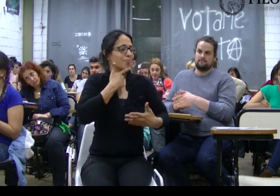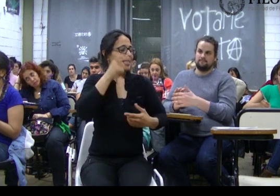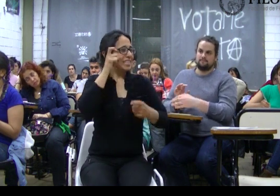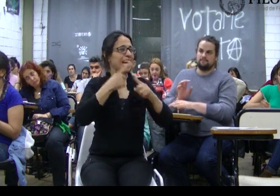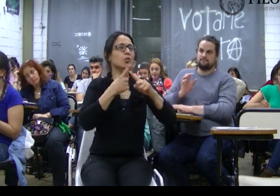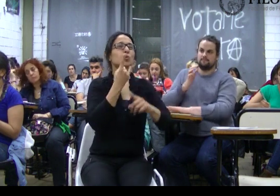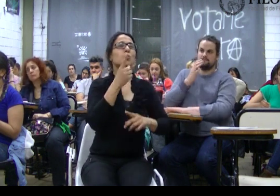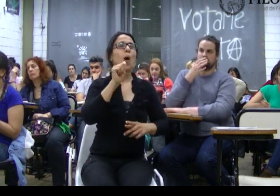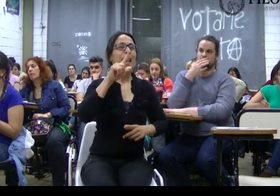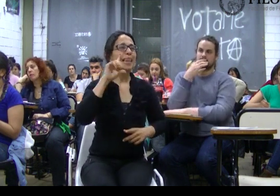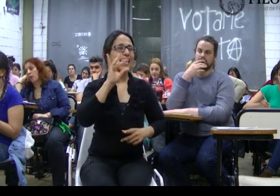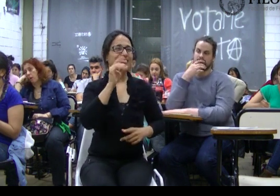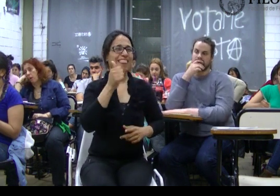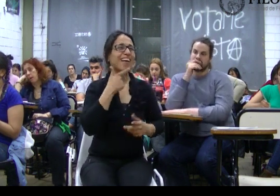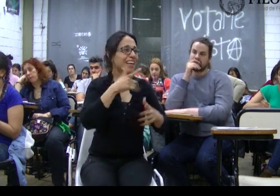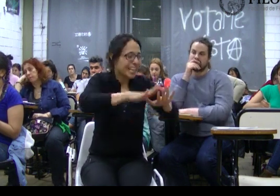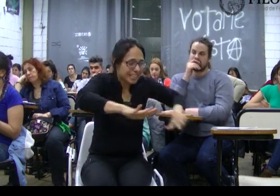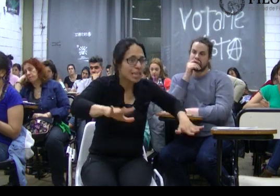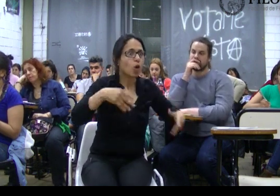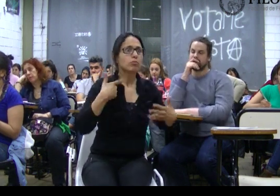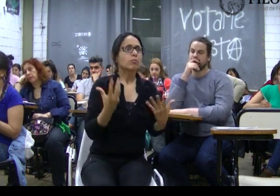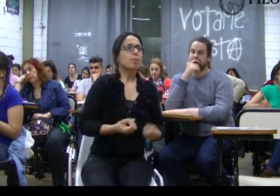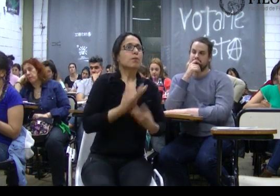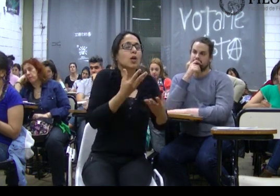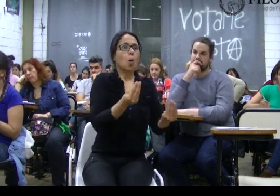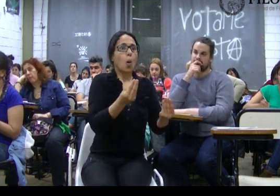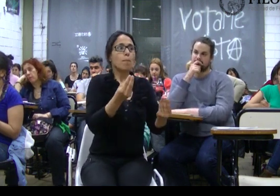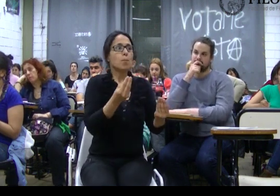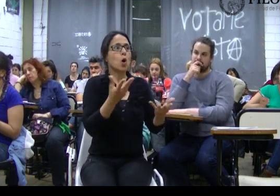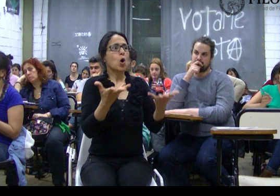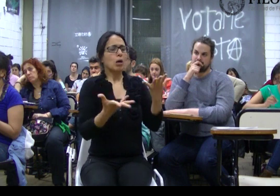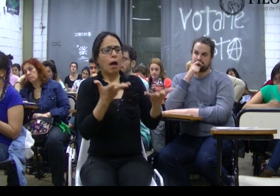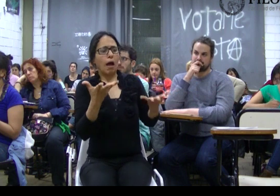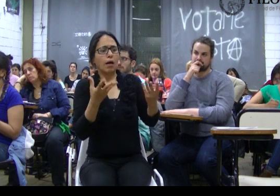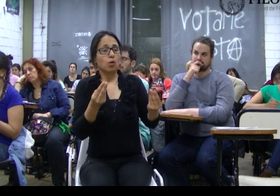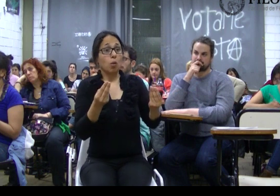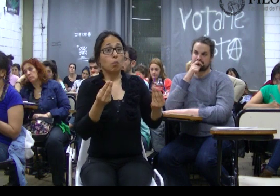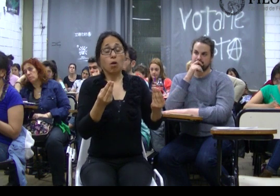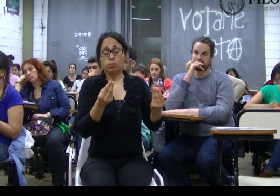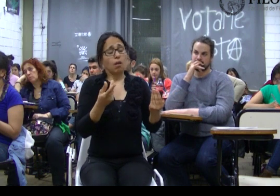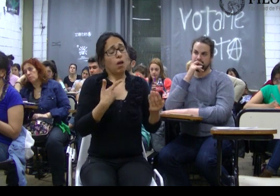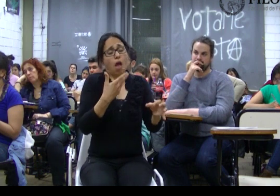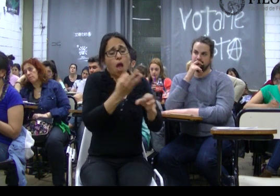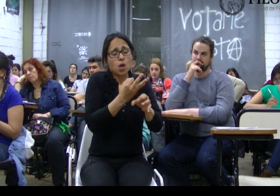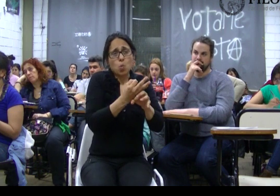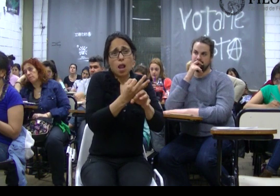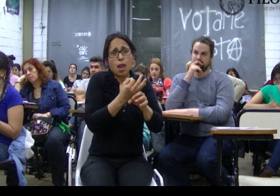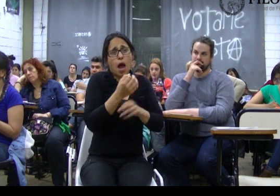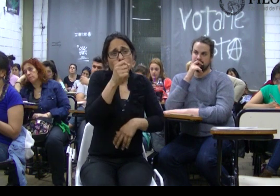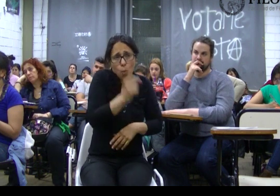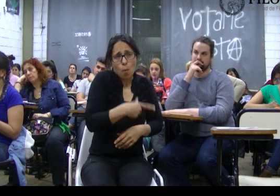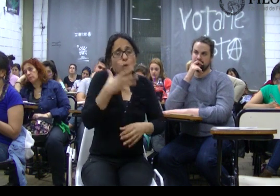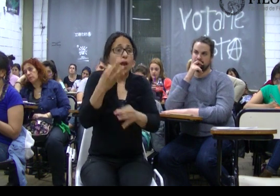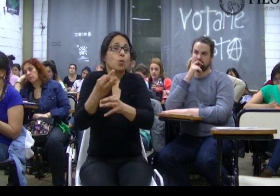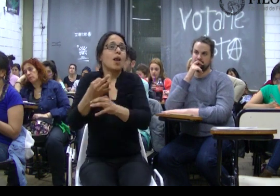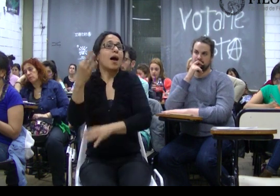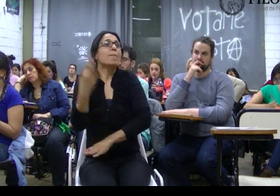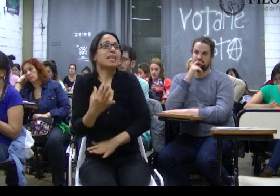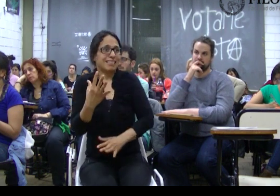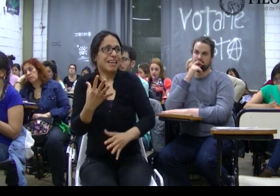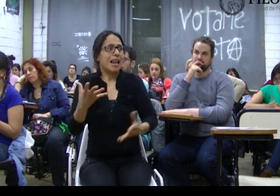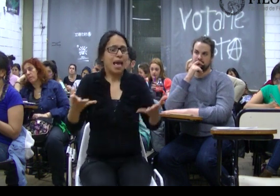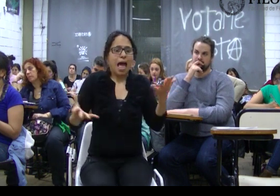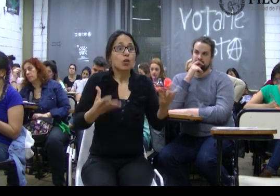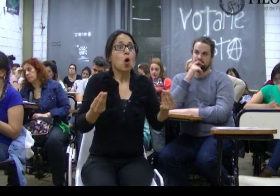una de las cosas más difíciles de poder desarmar es, tanto en escuela común como en escuela especial, es la